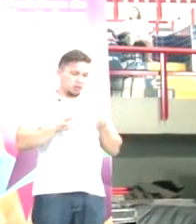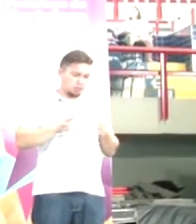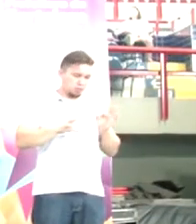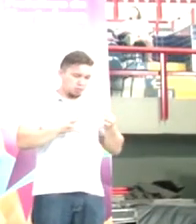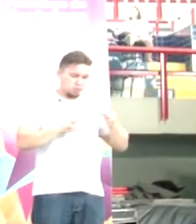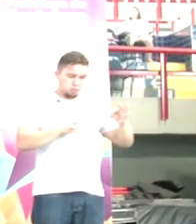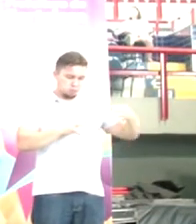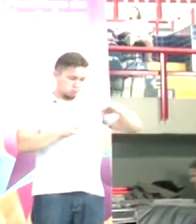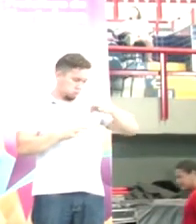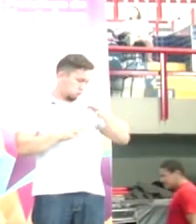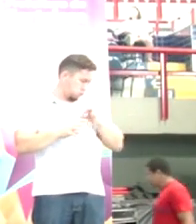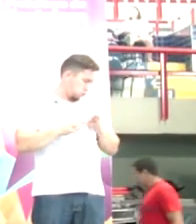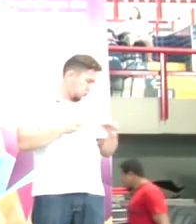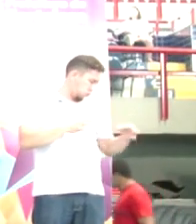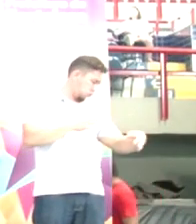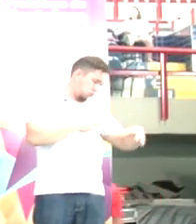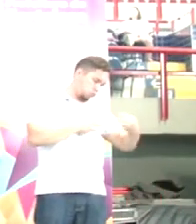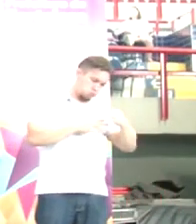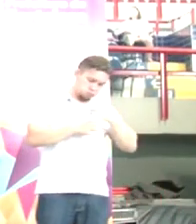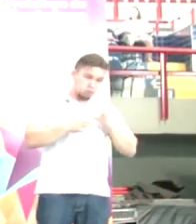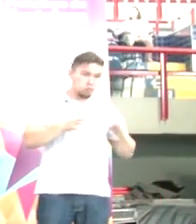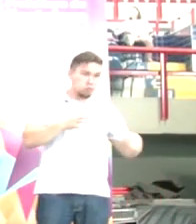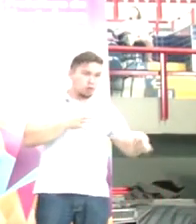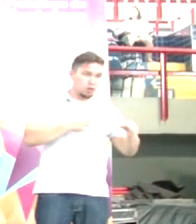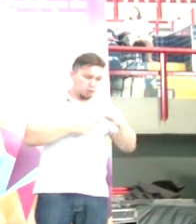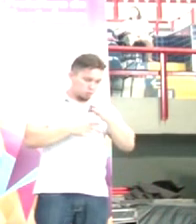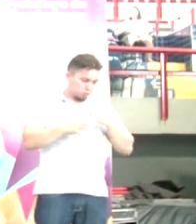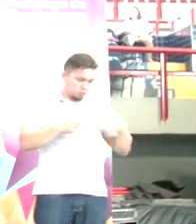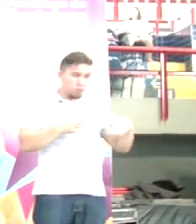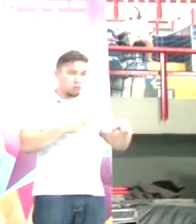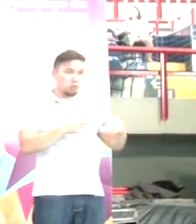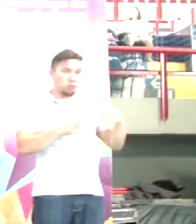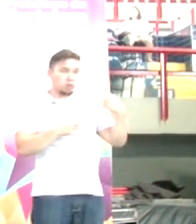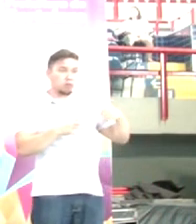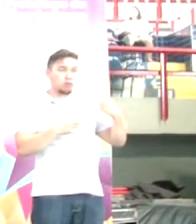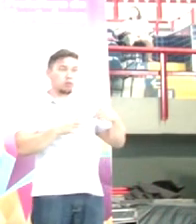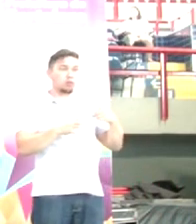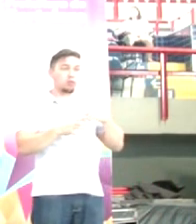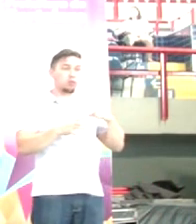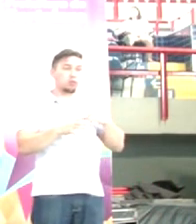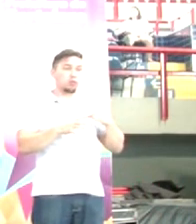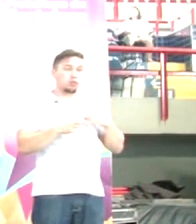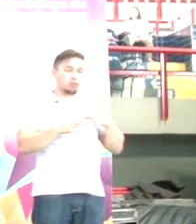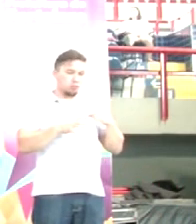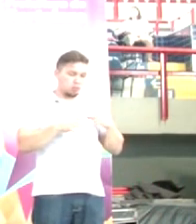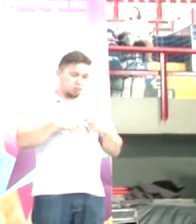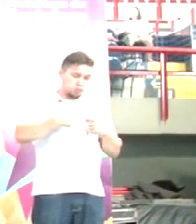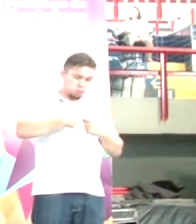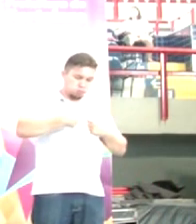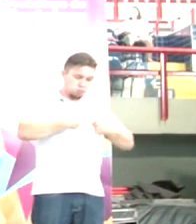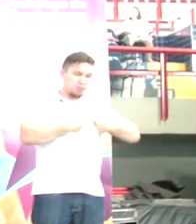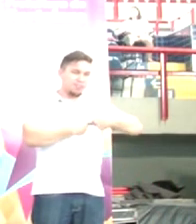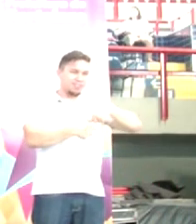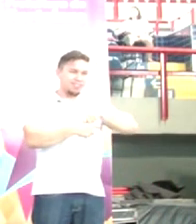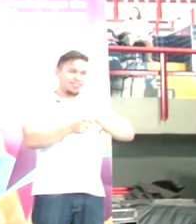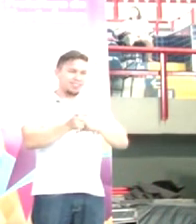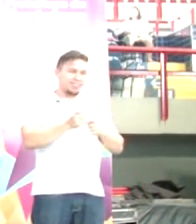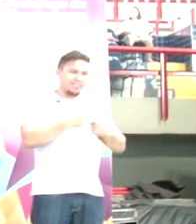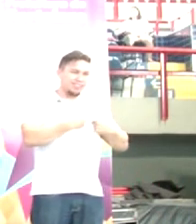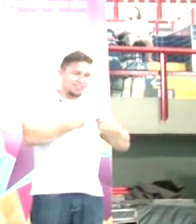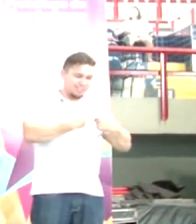costurada muitas vezes, né? Não obrigatoriamente, mas muitas vezes ela é formada por